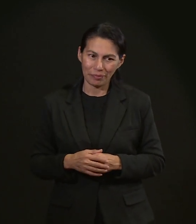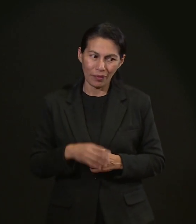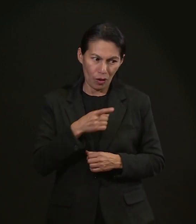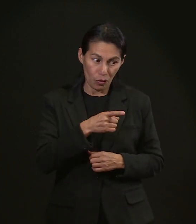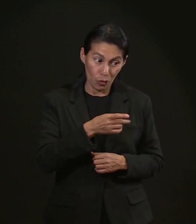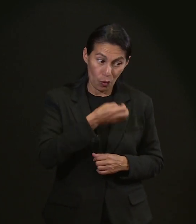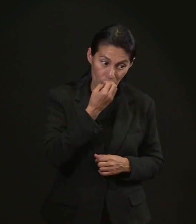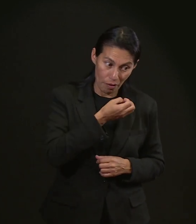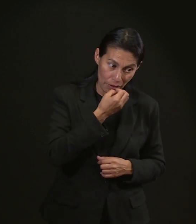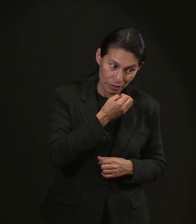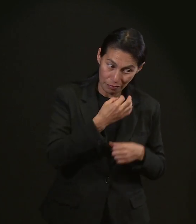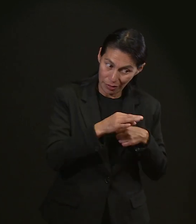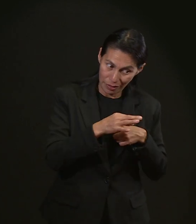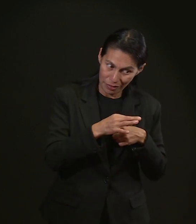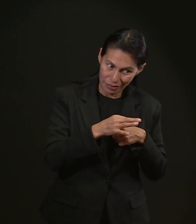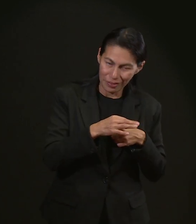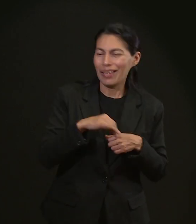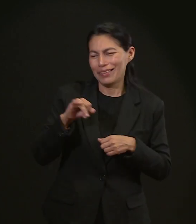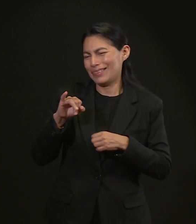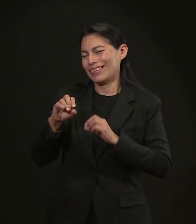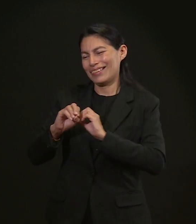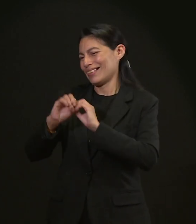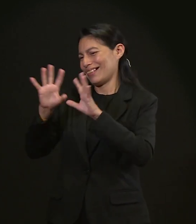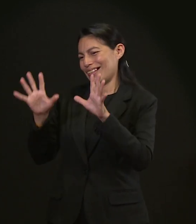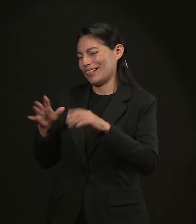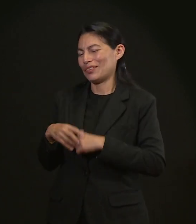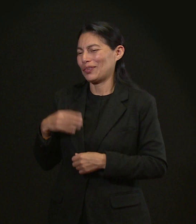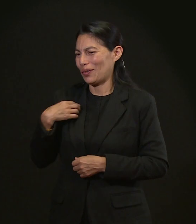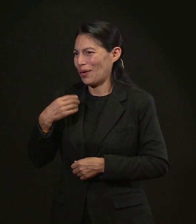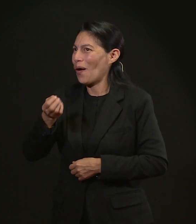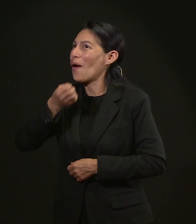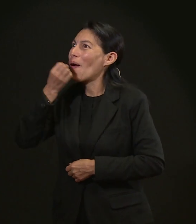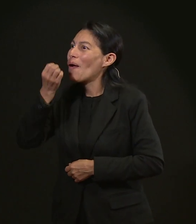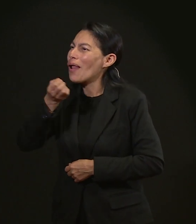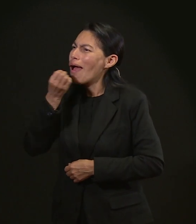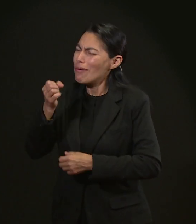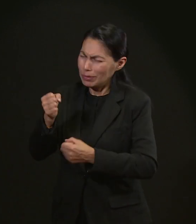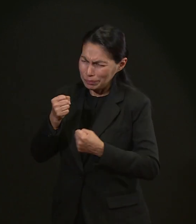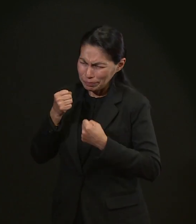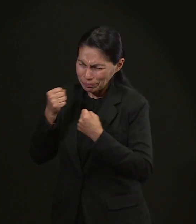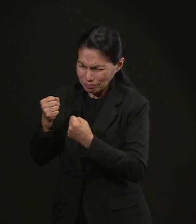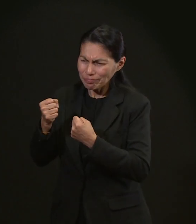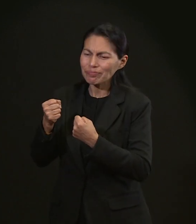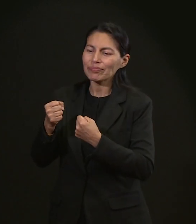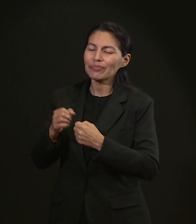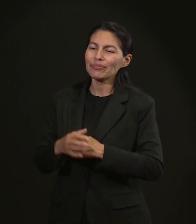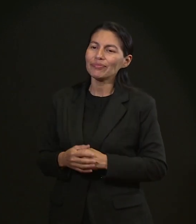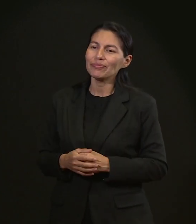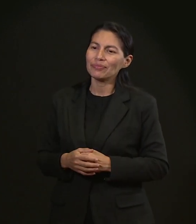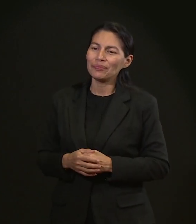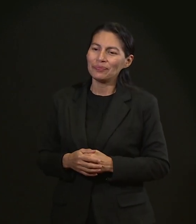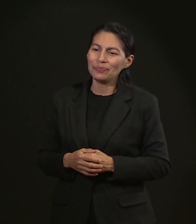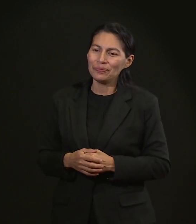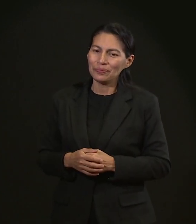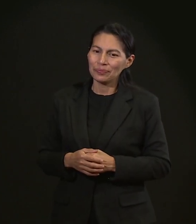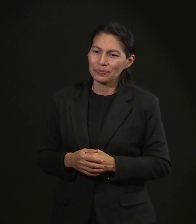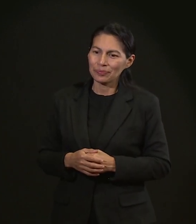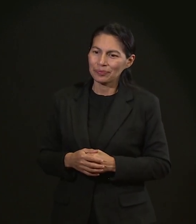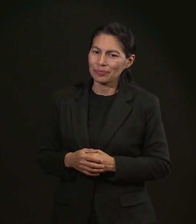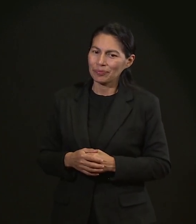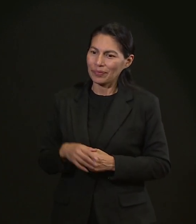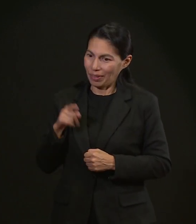mientras estabas claro que si lloraba y me aseguraba también